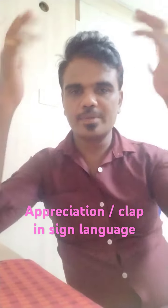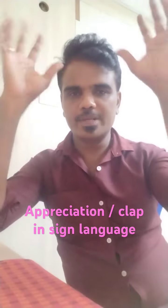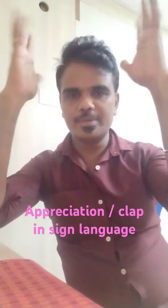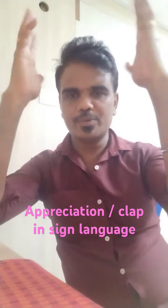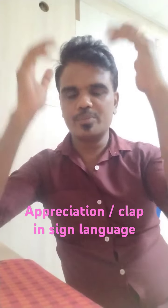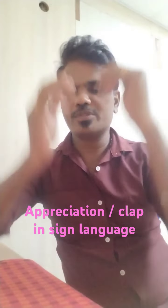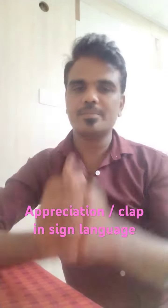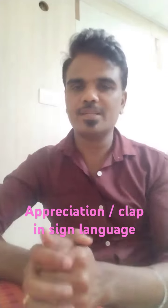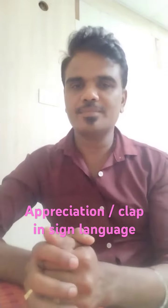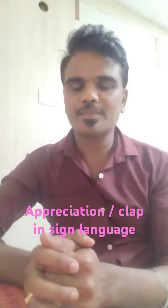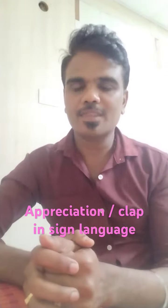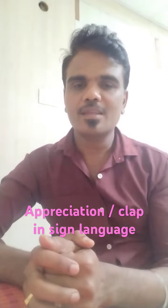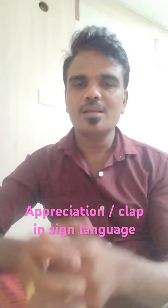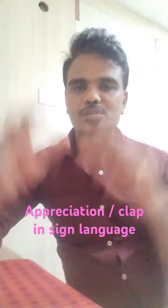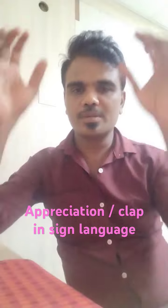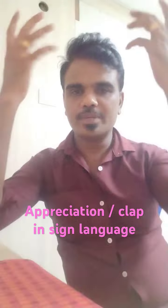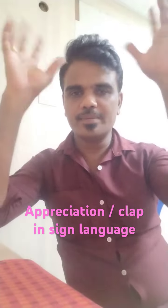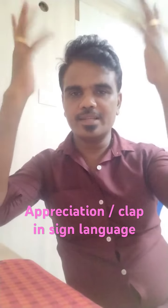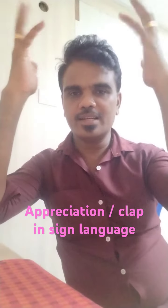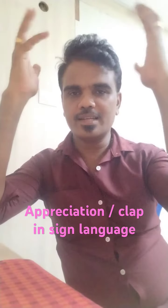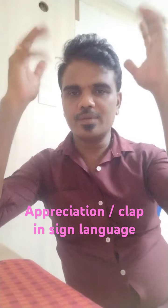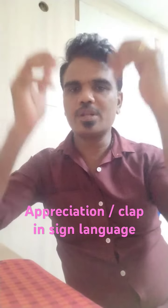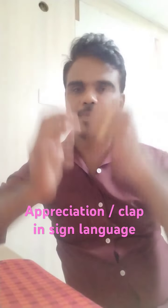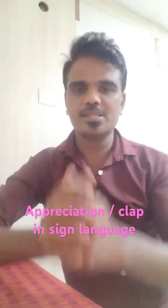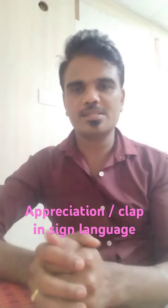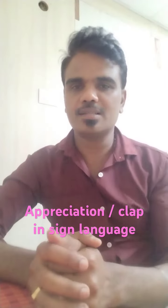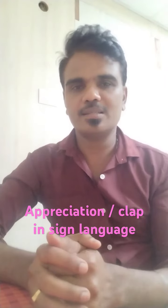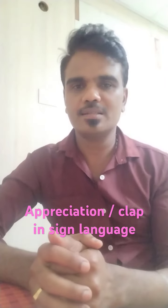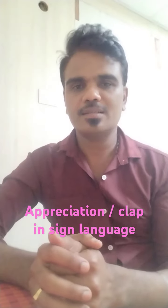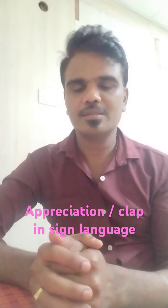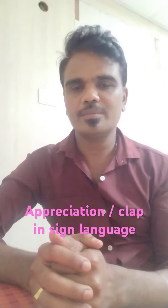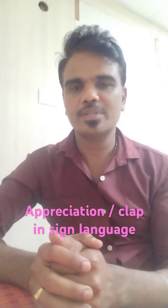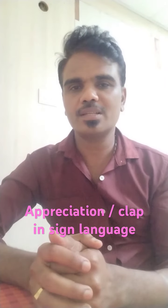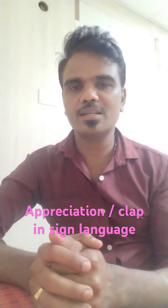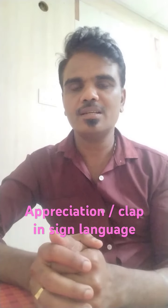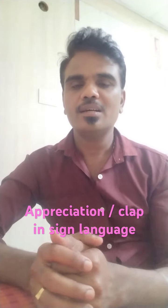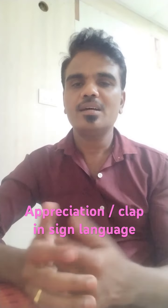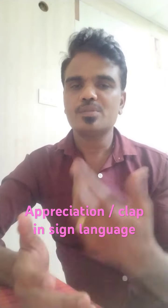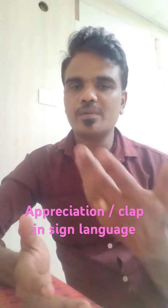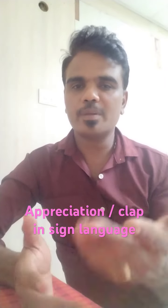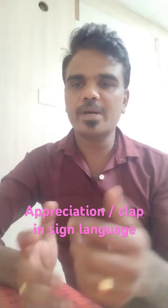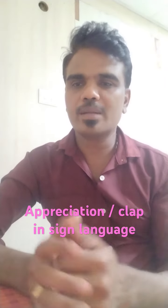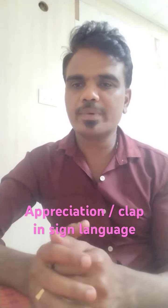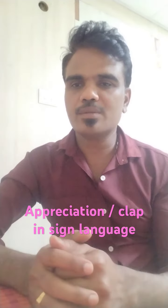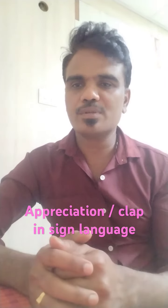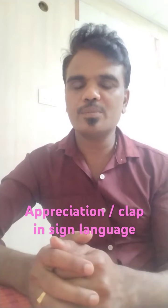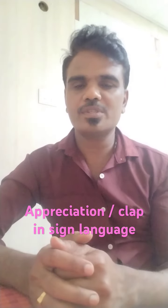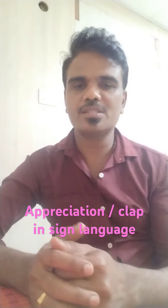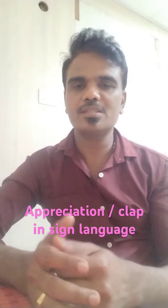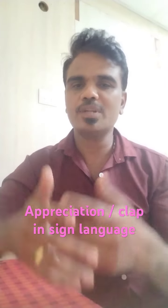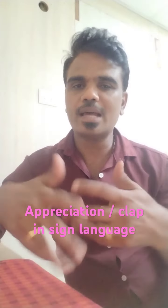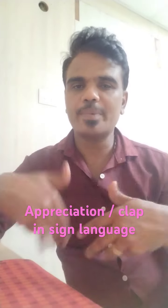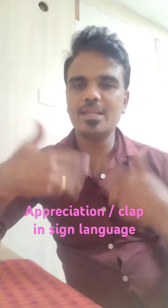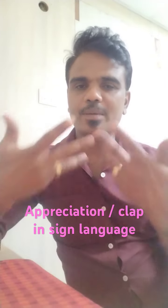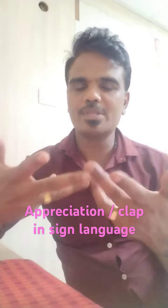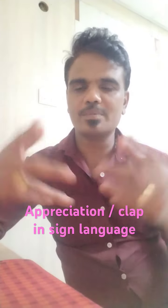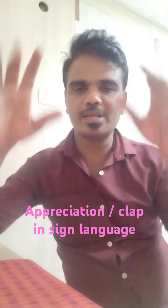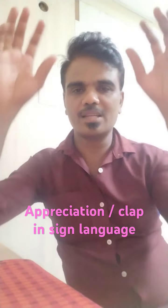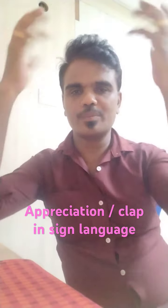என்ன முடிப்பேன், இப்படி போட்டு முடிச்சிருப்பேன். ஸோ இப்படி அப்படின்னா என்னென்னா ஒரு அப்ரிசியேஷன். புரியுதுங்களா? ஸோ அவங்கள பார்க்குறப்ப ஏதாவது சொல்லி முடிச்சுட்டு ஒரு ஹாப்பியாக நீங்கள் அப்ரிஷியேட்